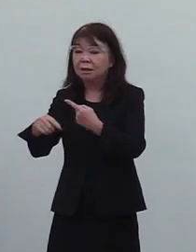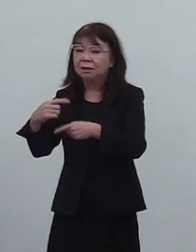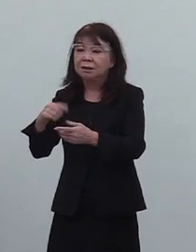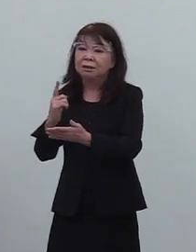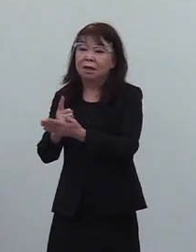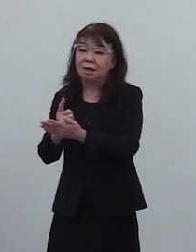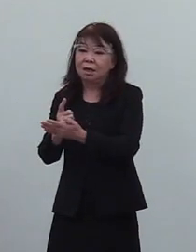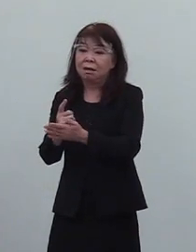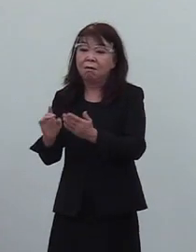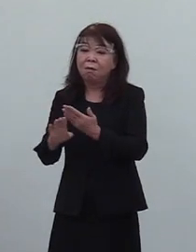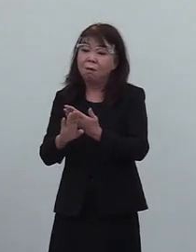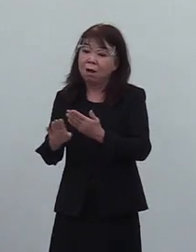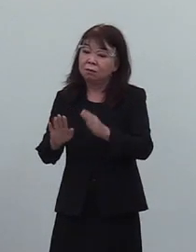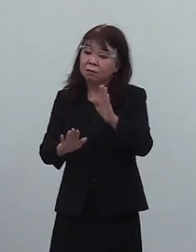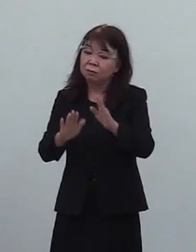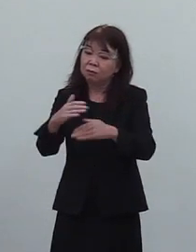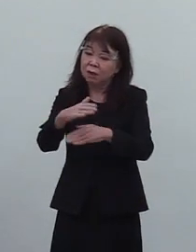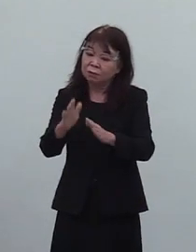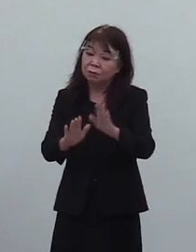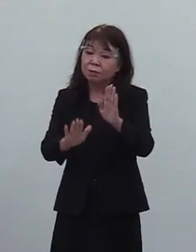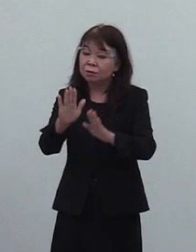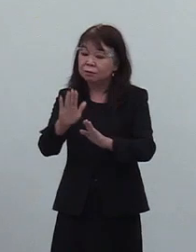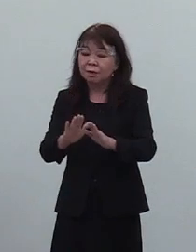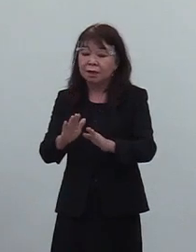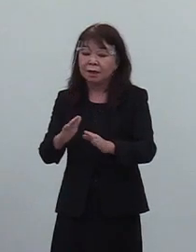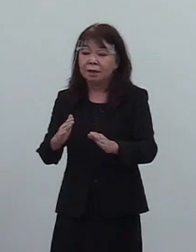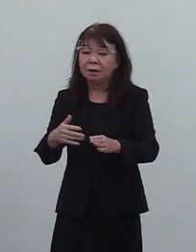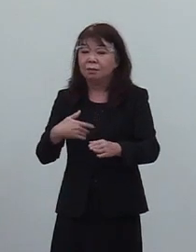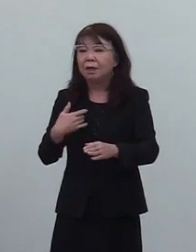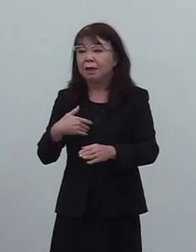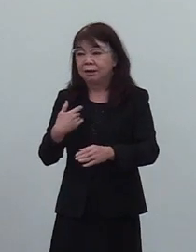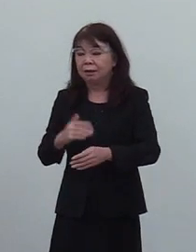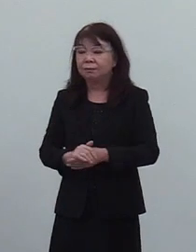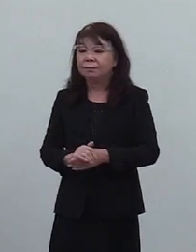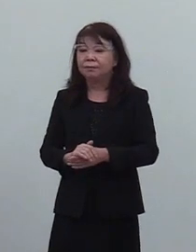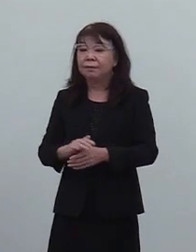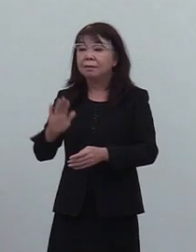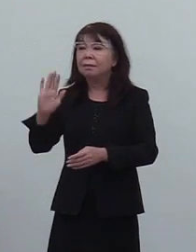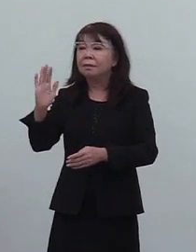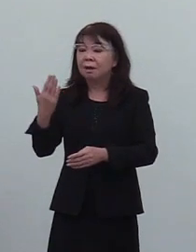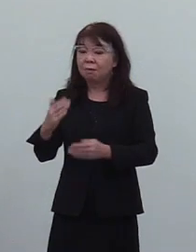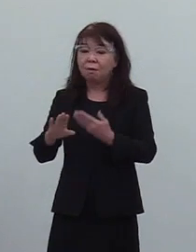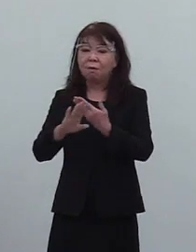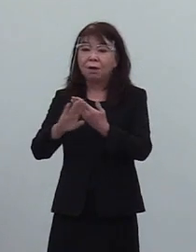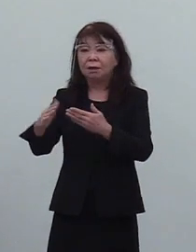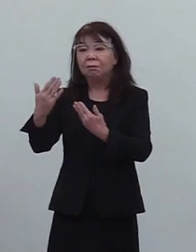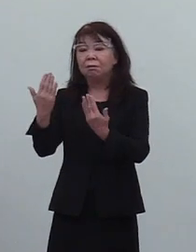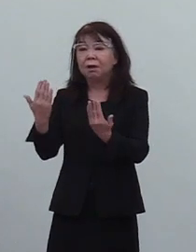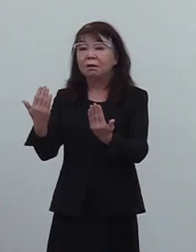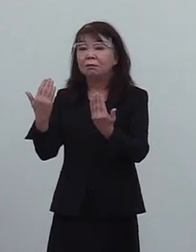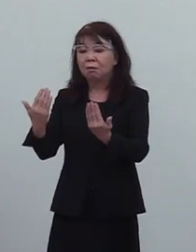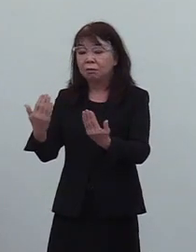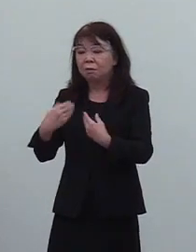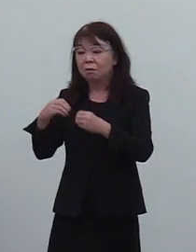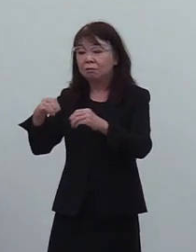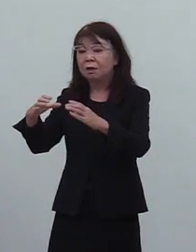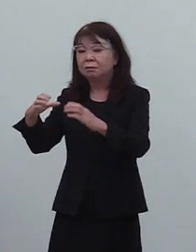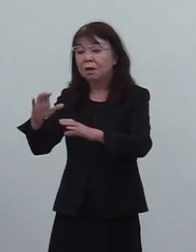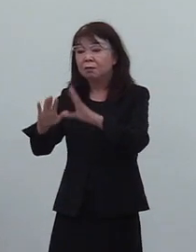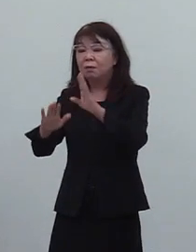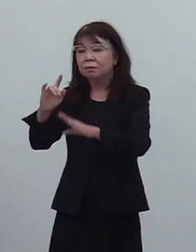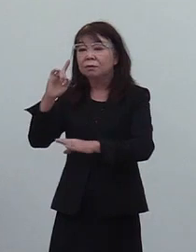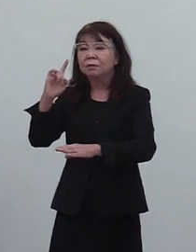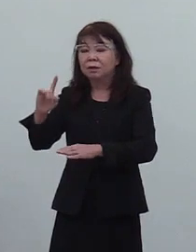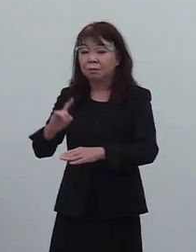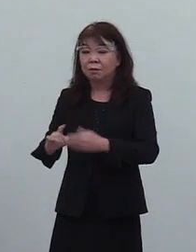をちょっと資料を持ち合わせておりません。ただ一般的にですね、他の学校のクラスターを見ておりましても、